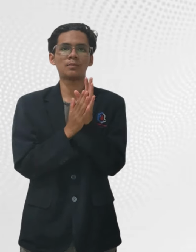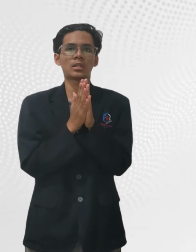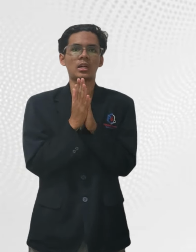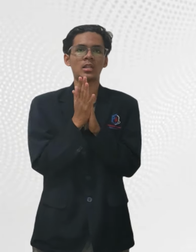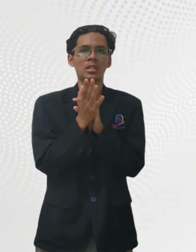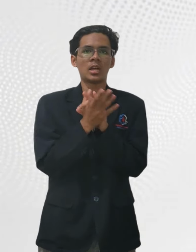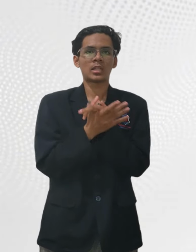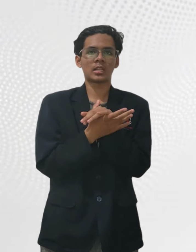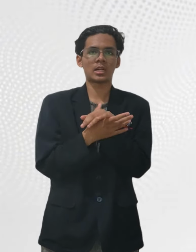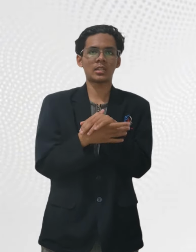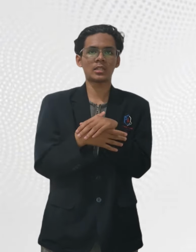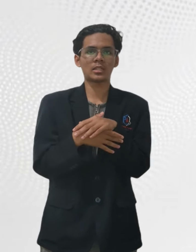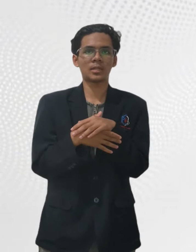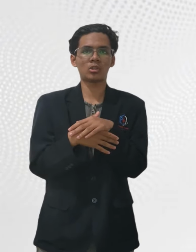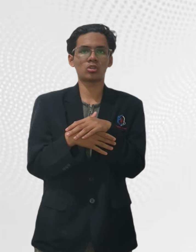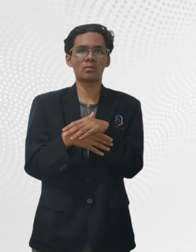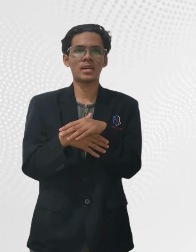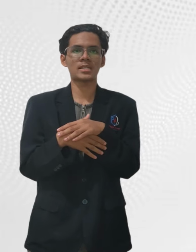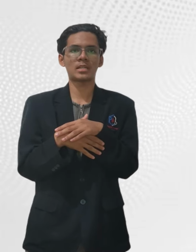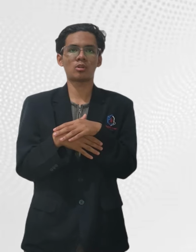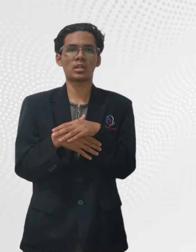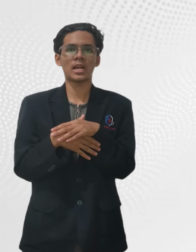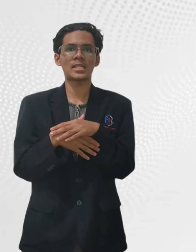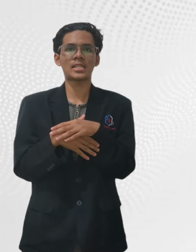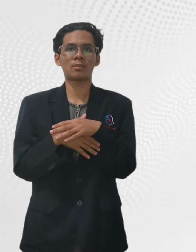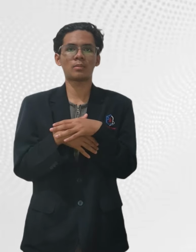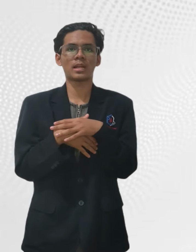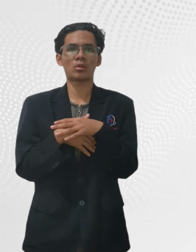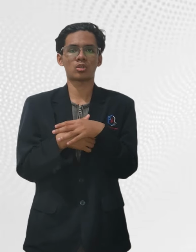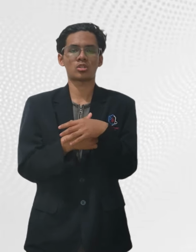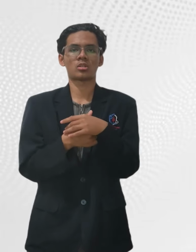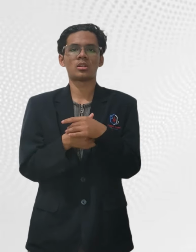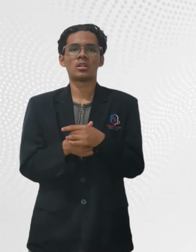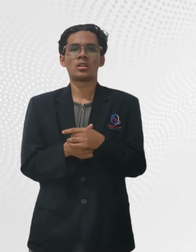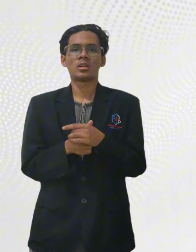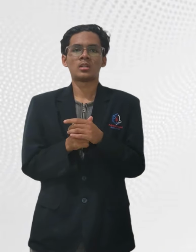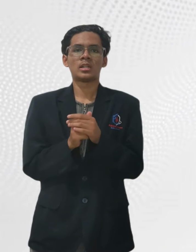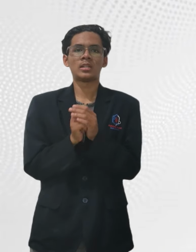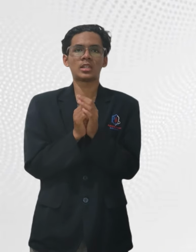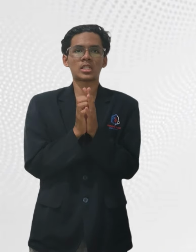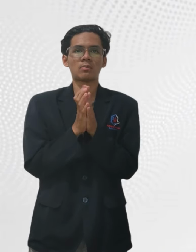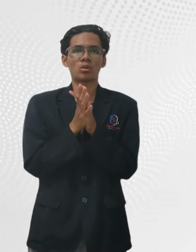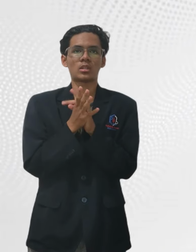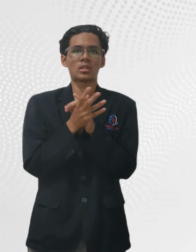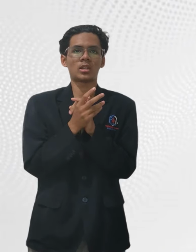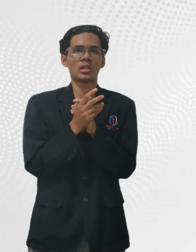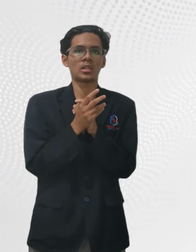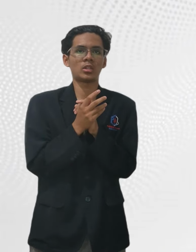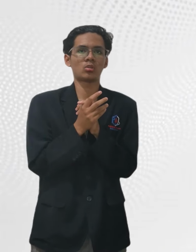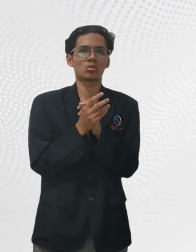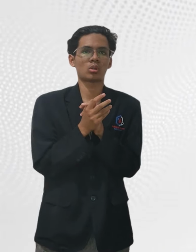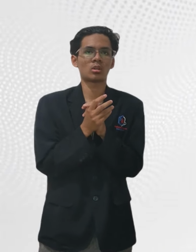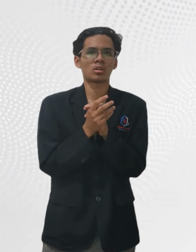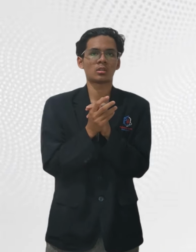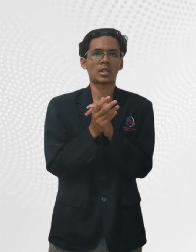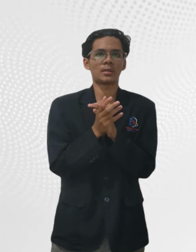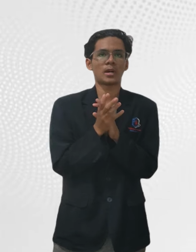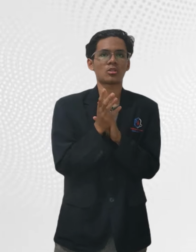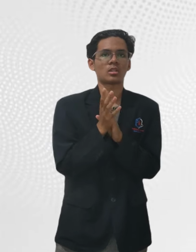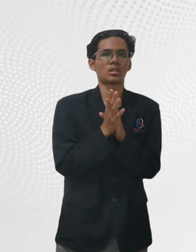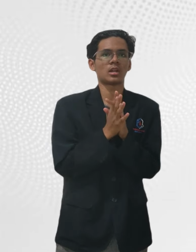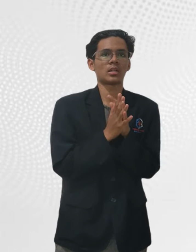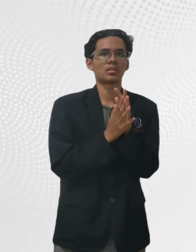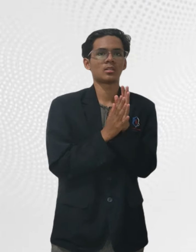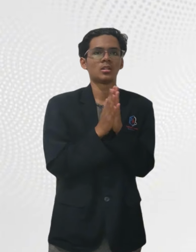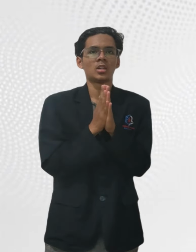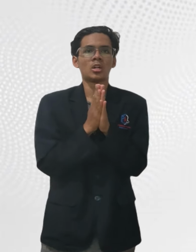dan terhadap tegangan yang terjadi pada induktor biasanya merupakan hasil dari perubahan arus. Jadi kesimpulannya dari induktor terhadap